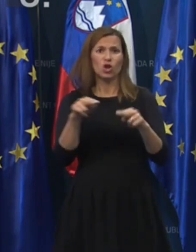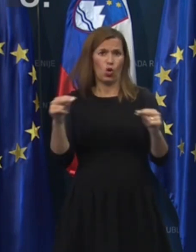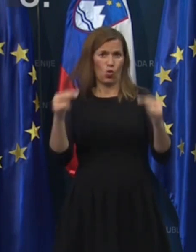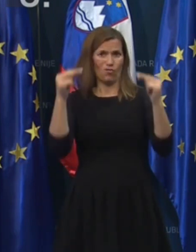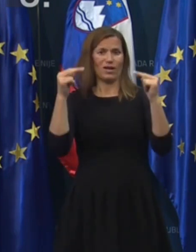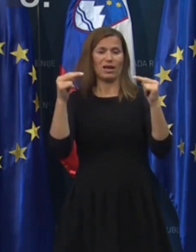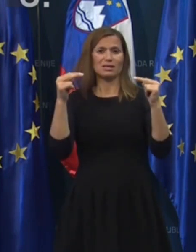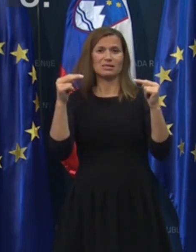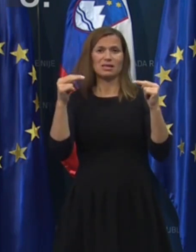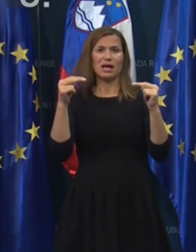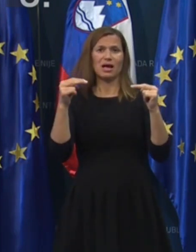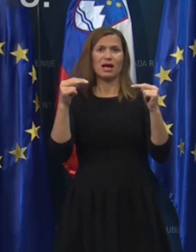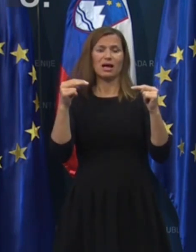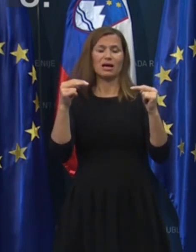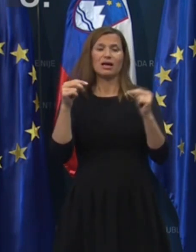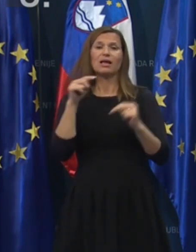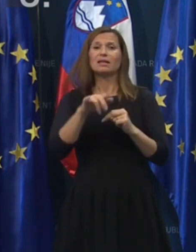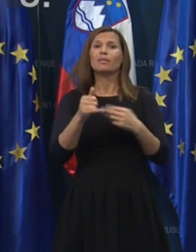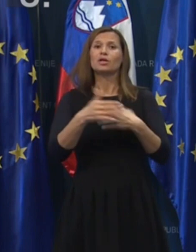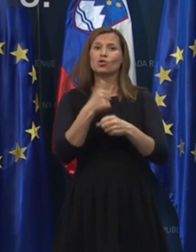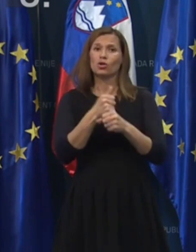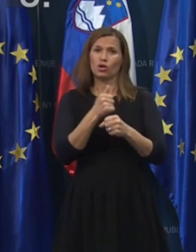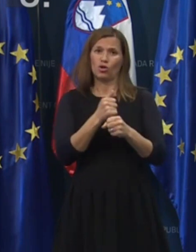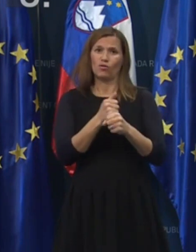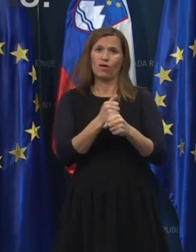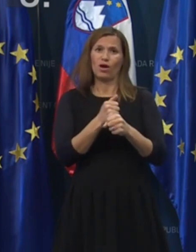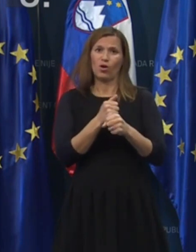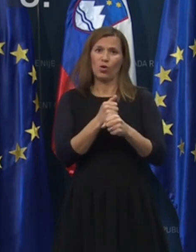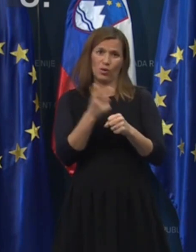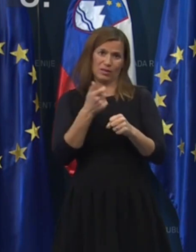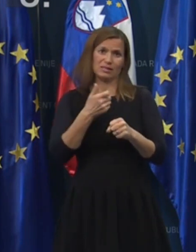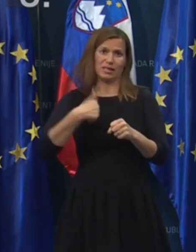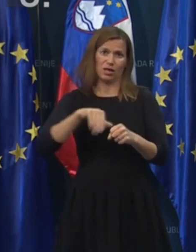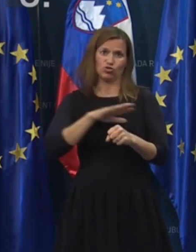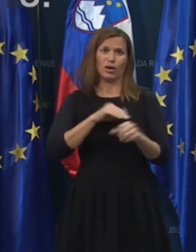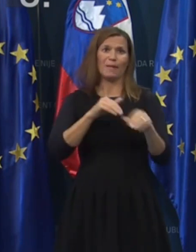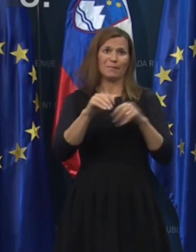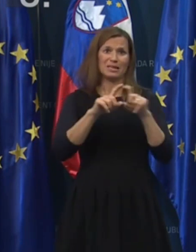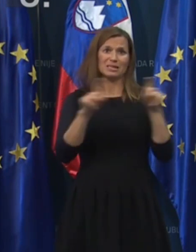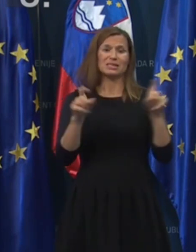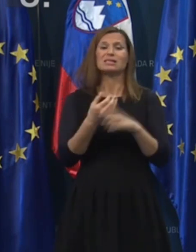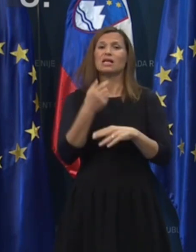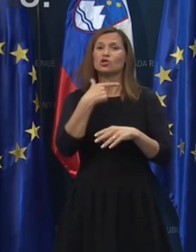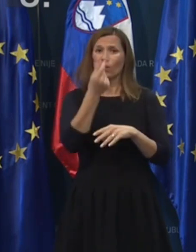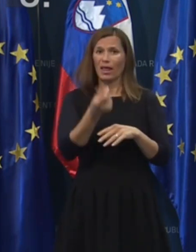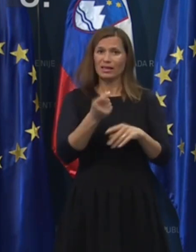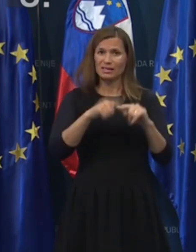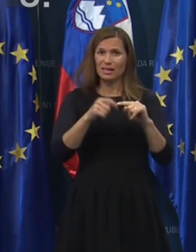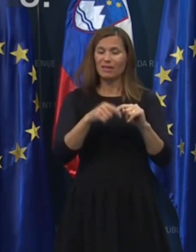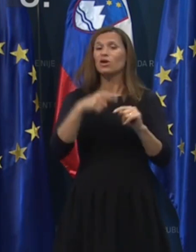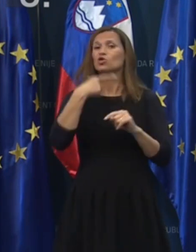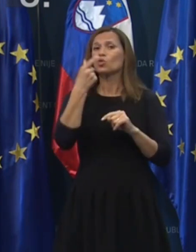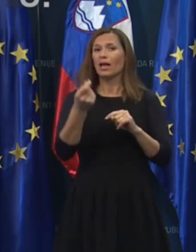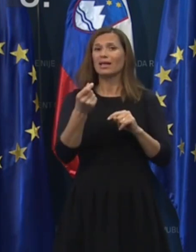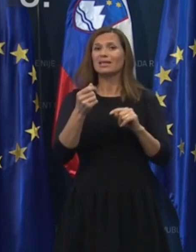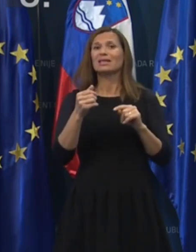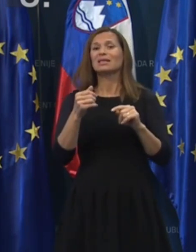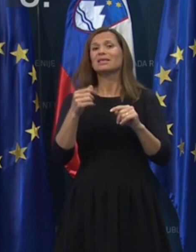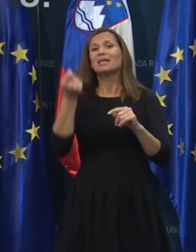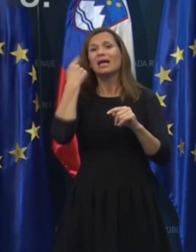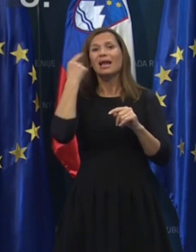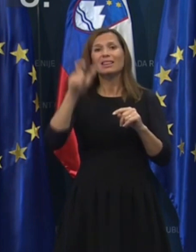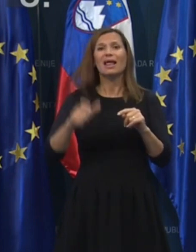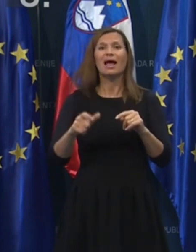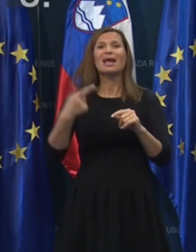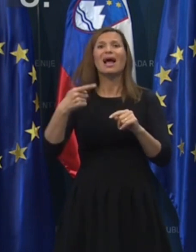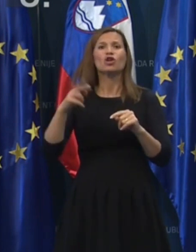videokonferenca, na kateri je sodeloval iz našega Ministrstva za zunanje zadeve državni sekretar Gašper